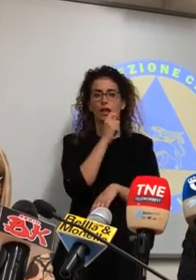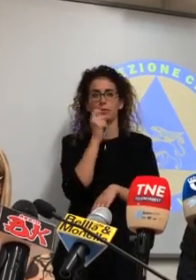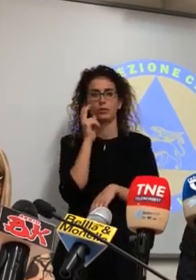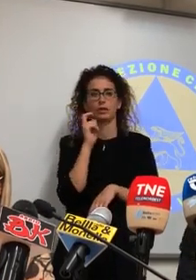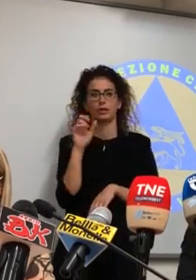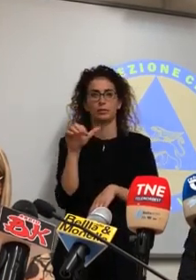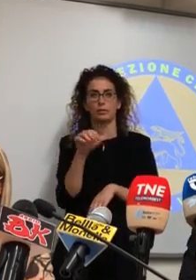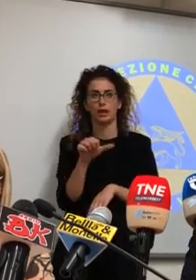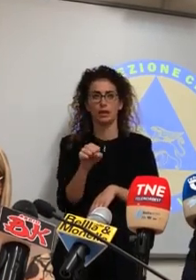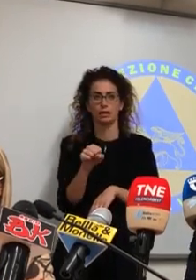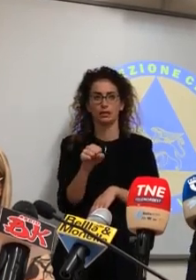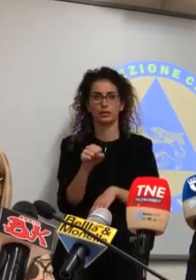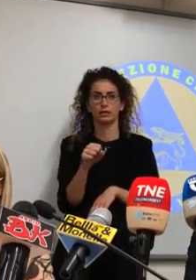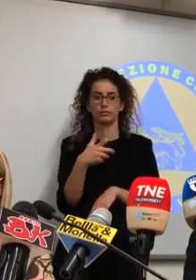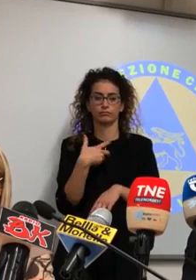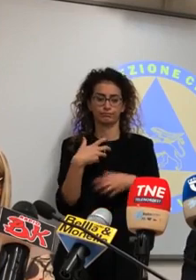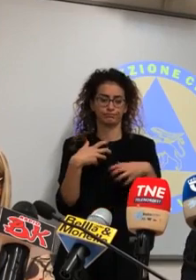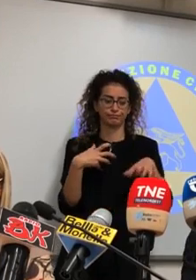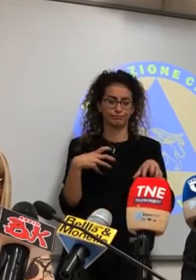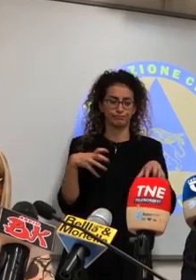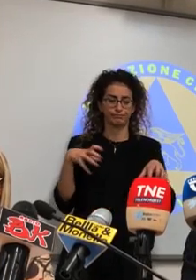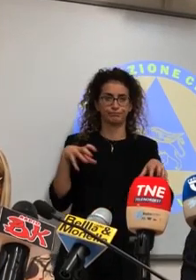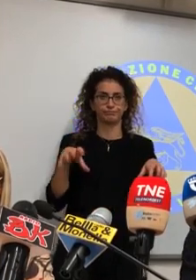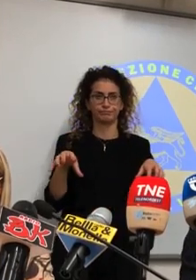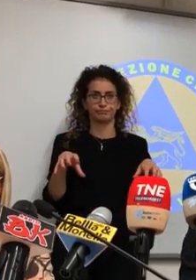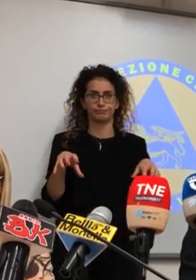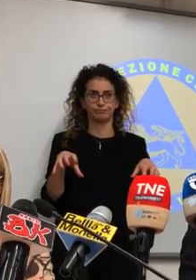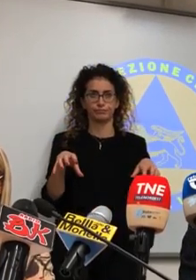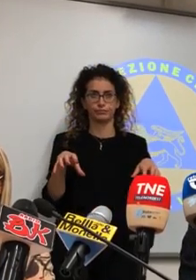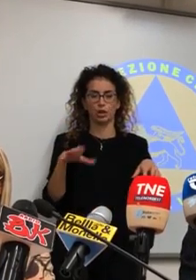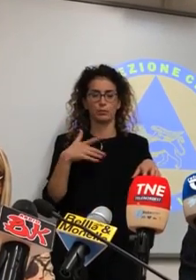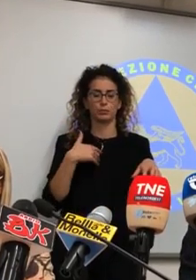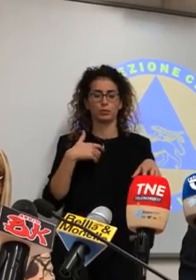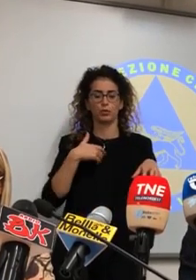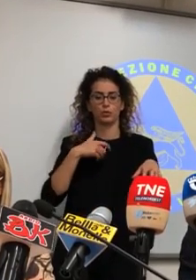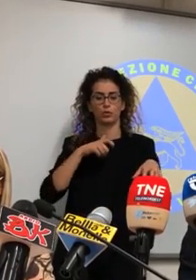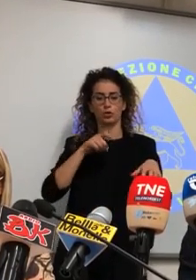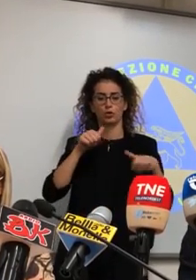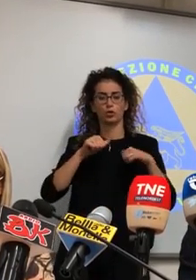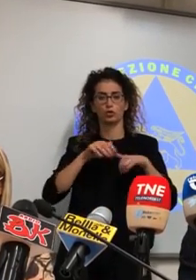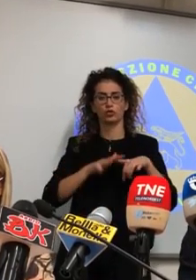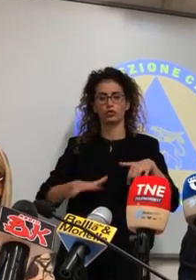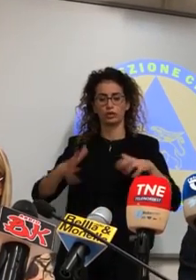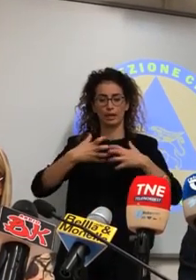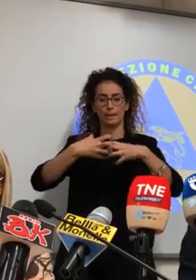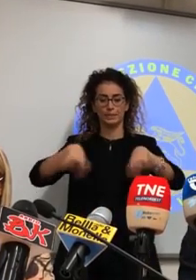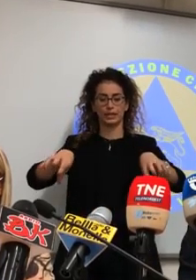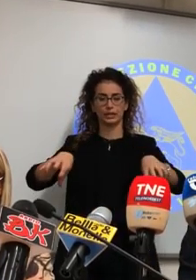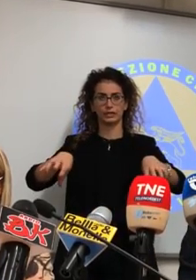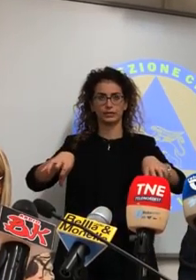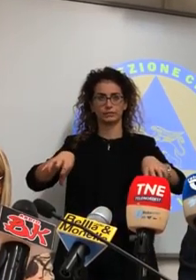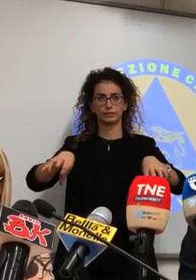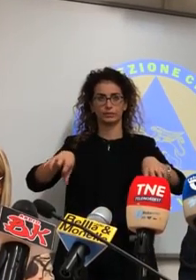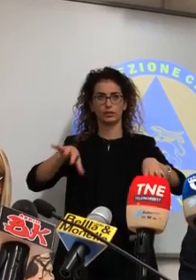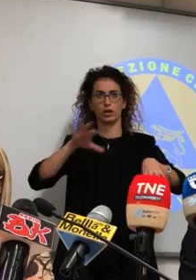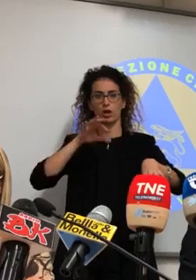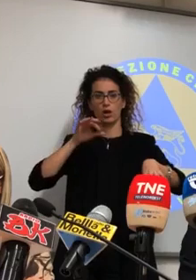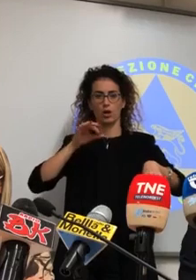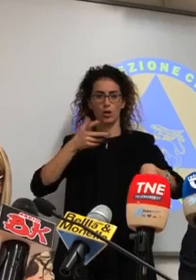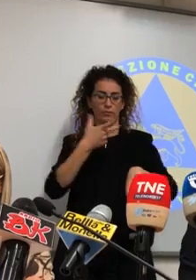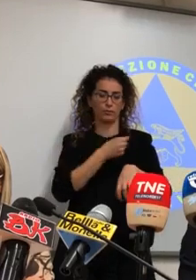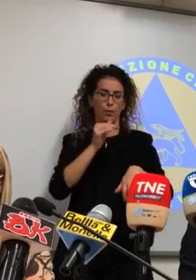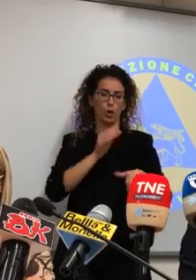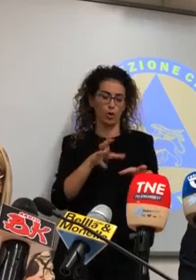Pass, siano molto divisivi e teme una spaccatura della società o comunque anche se è una fetta molto minoritaria, quelli che non si